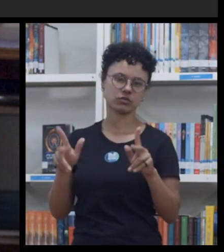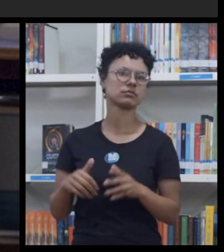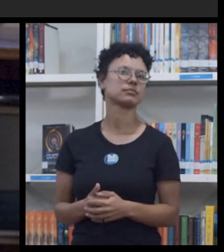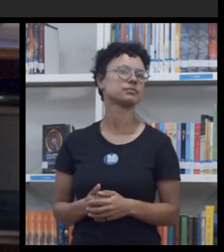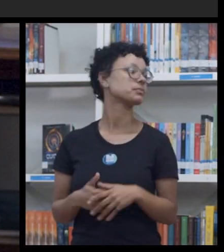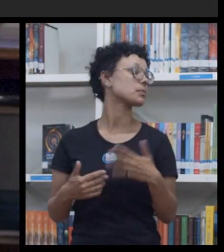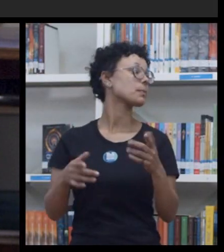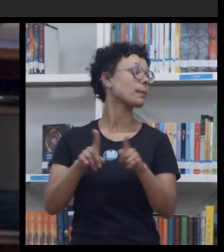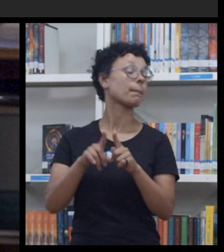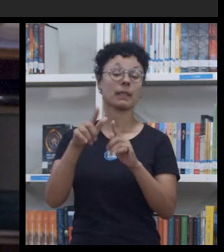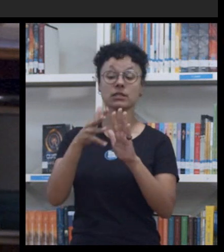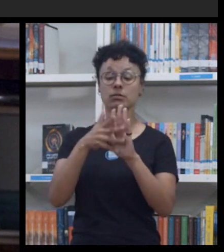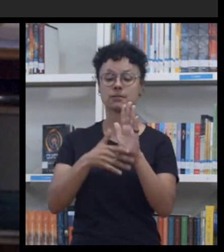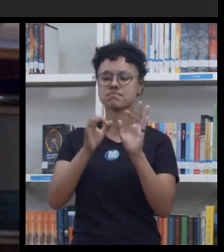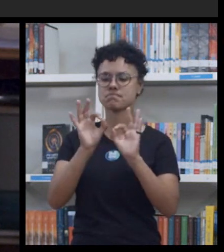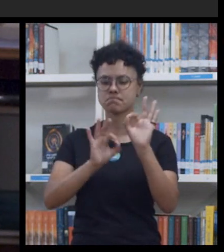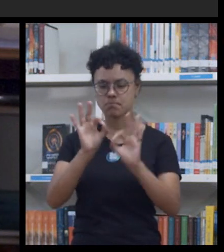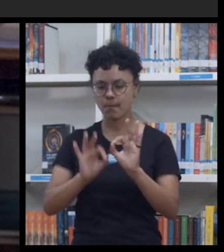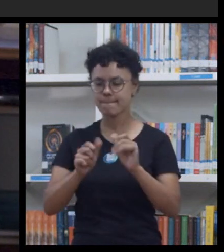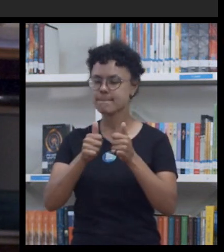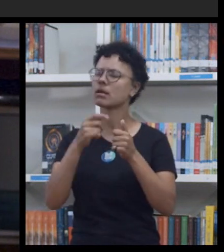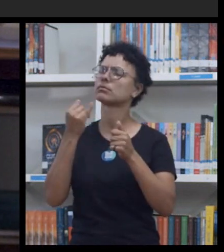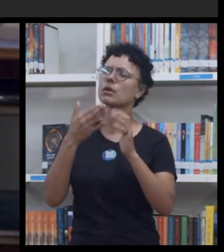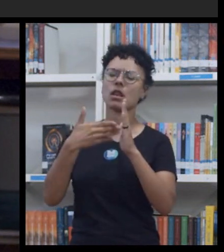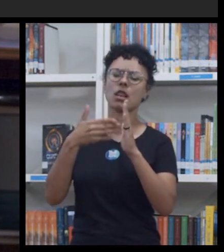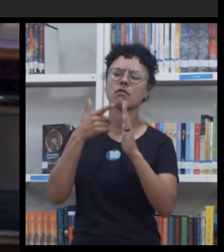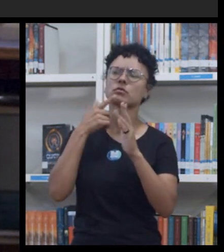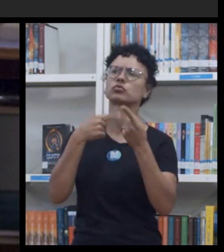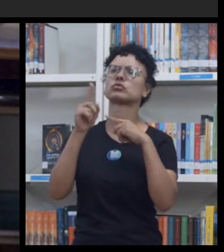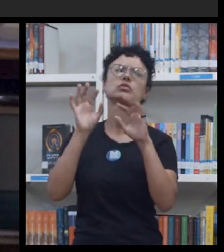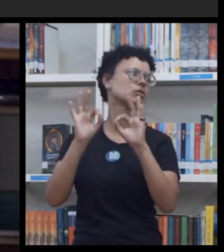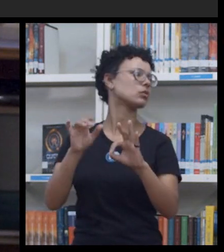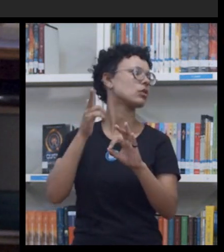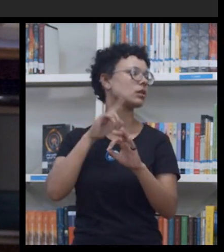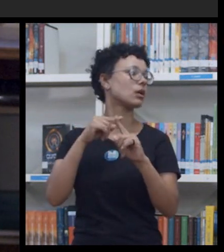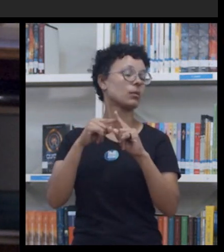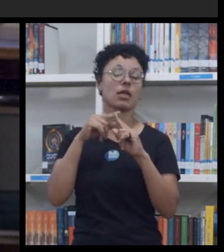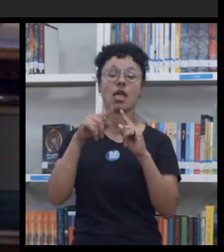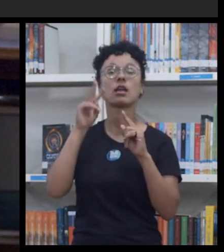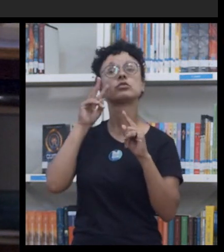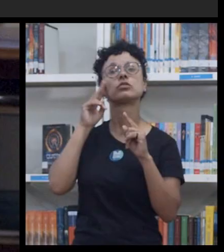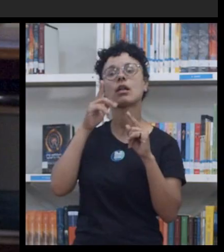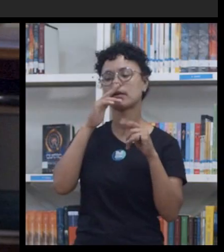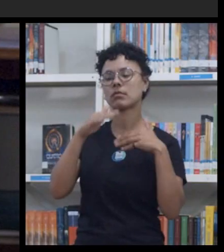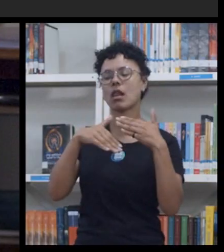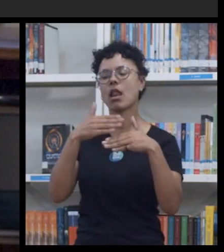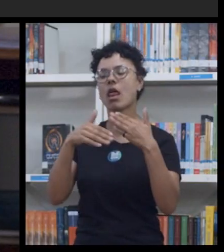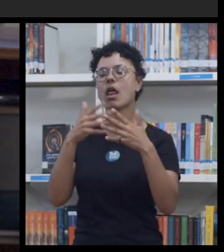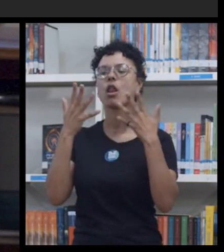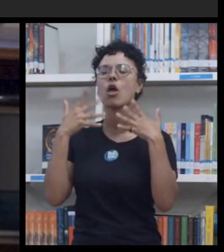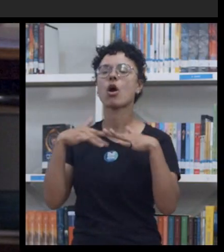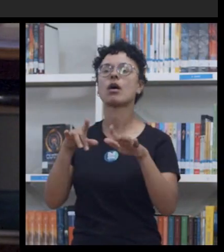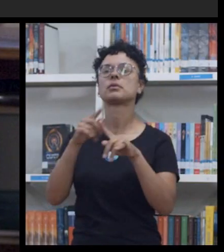Um roteiro bem estruturado é essencial para um livro de sucesso. Ele assegura que a história flua de maneira lógica